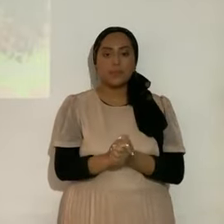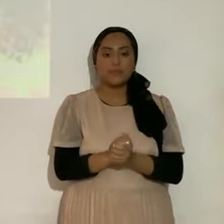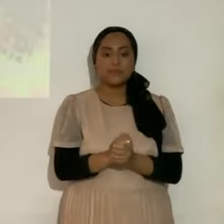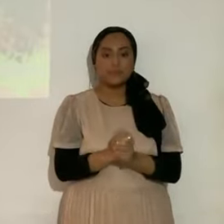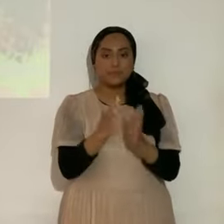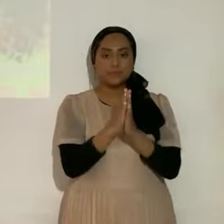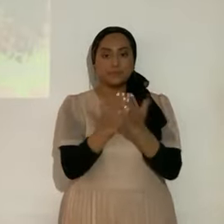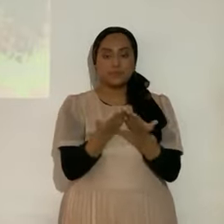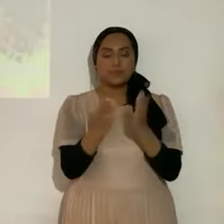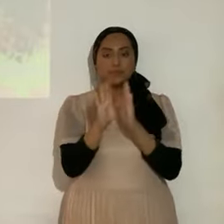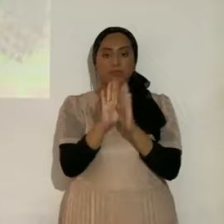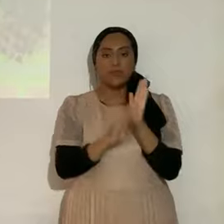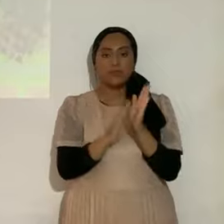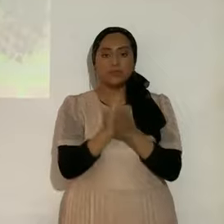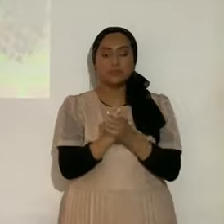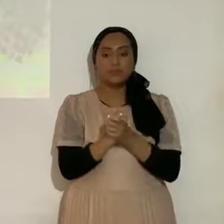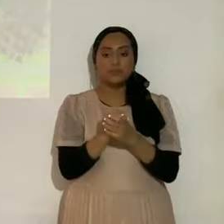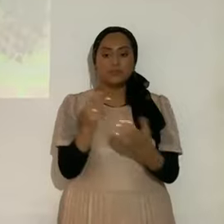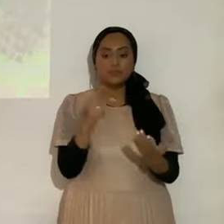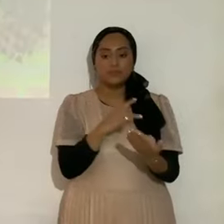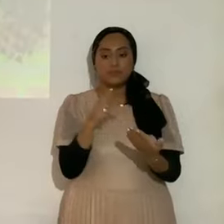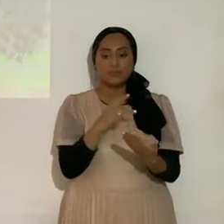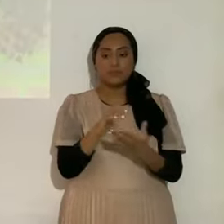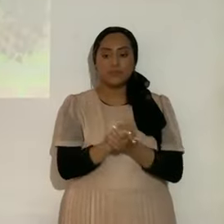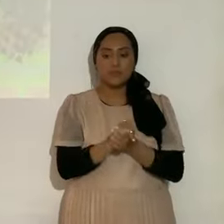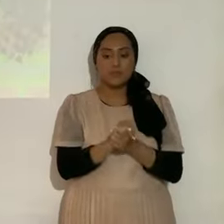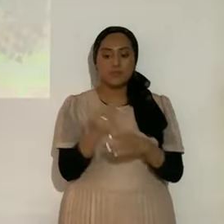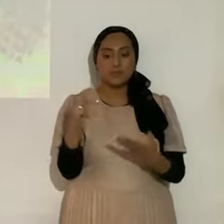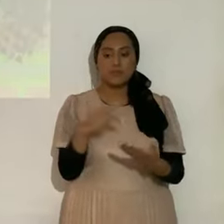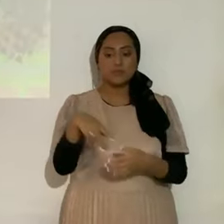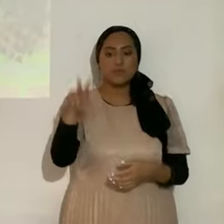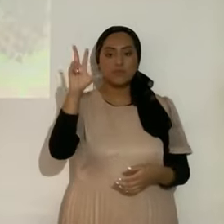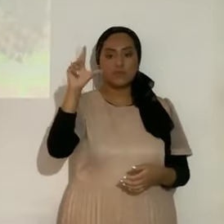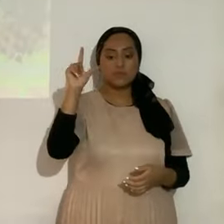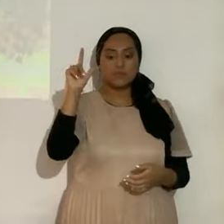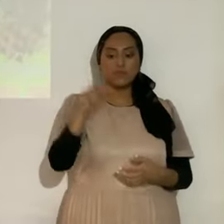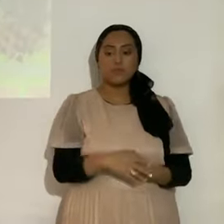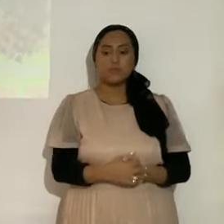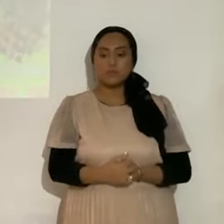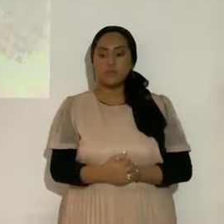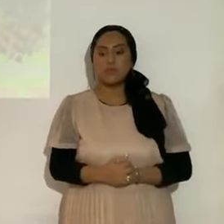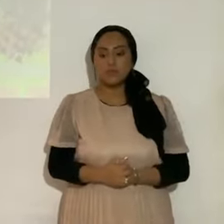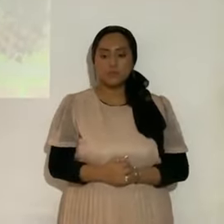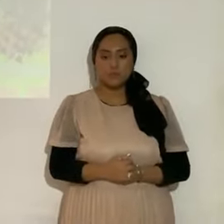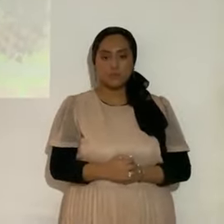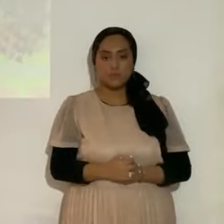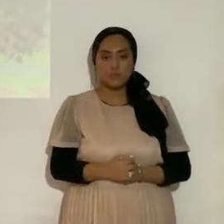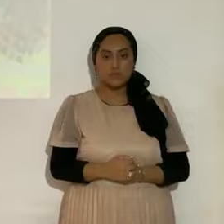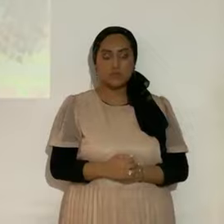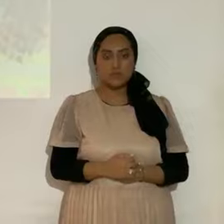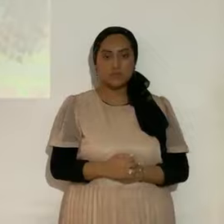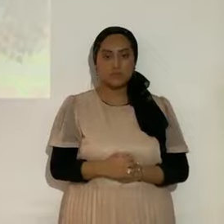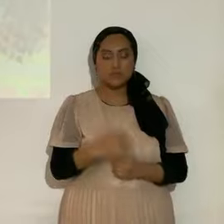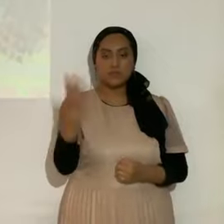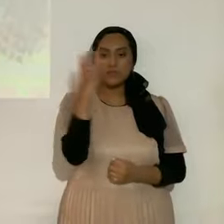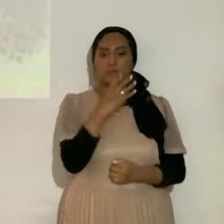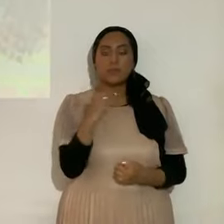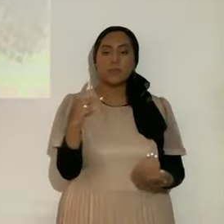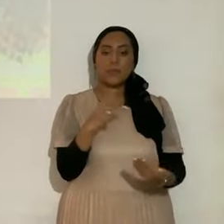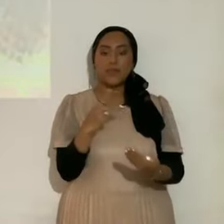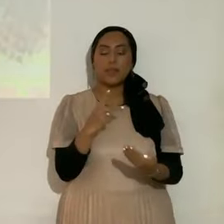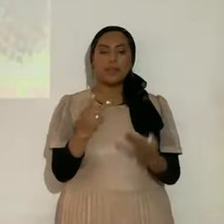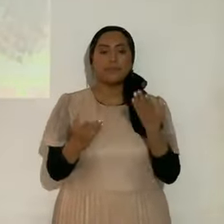favor abran su Biblia y vamos a dar lectura el Salmo 23. Aleluya, es un salmo muy hermoso que